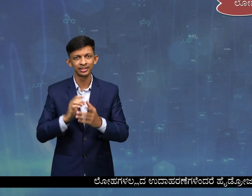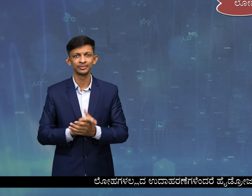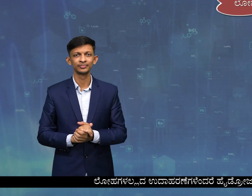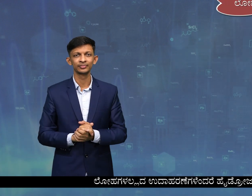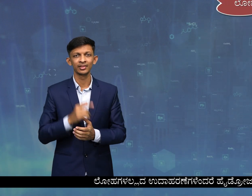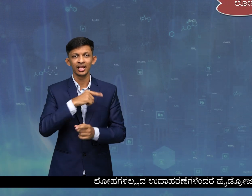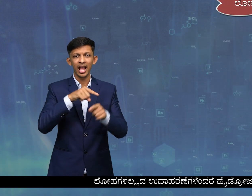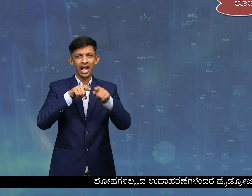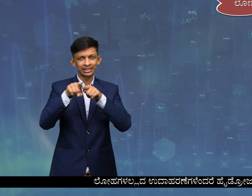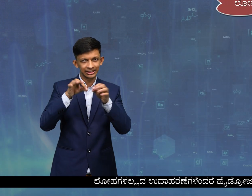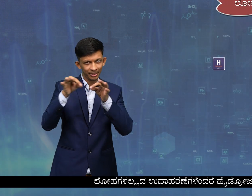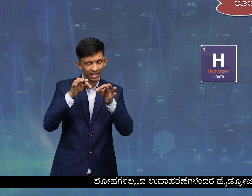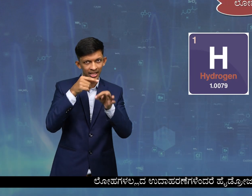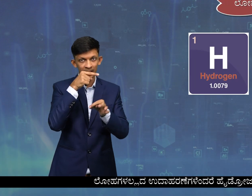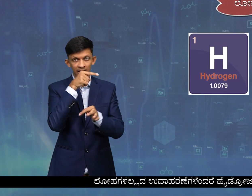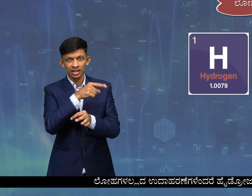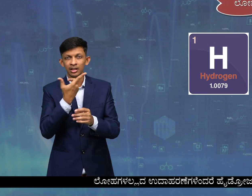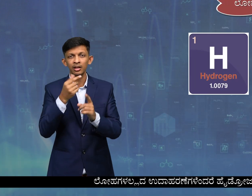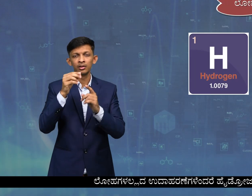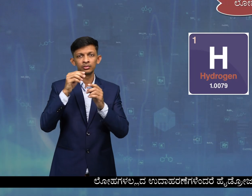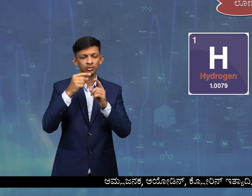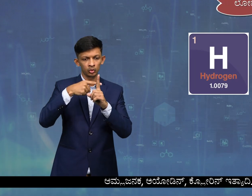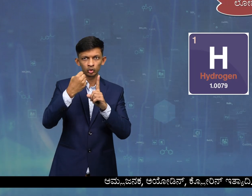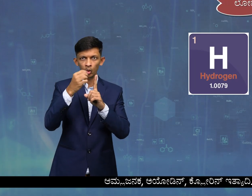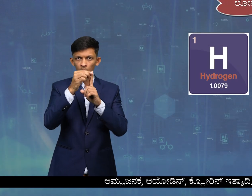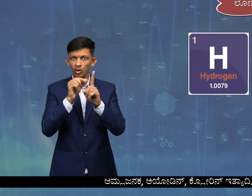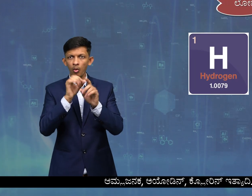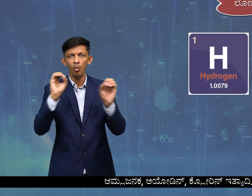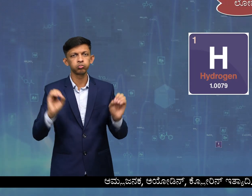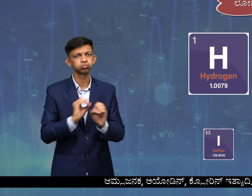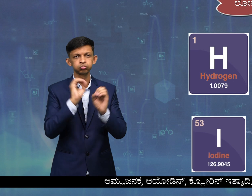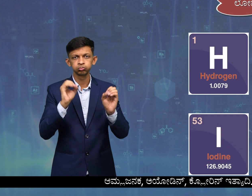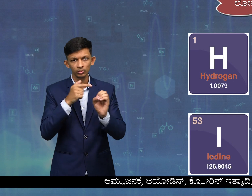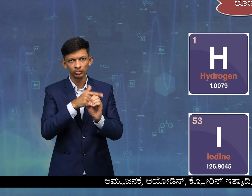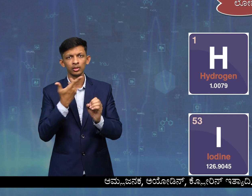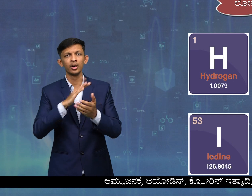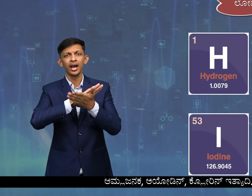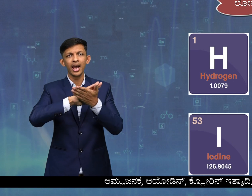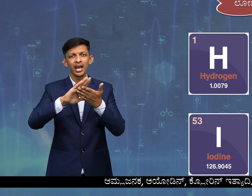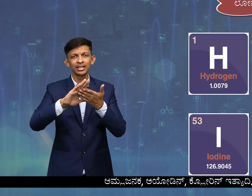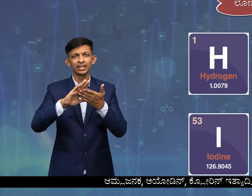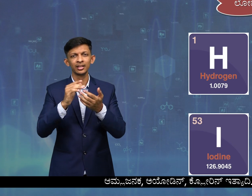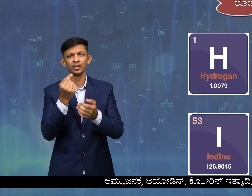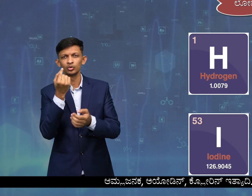ಲೋಹಗಳಲ್ಲದ ಉದಾಹರಣೆಗಳೆಂದರೆ ಹೈಡ್ರೋಜನ್, ಆಮ್ಲಜನಕ, ಅಯೋಡಿನ್, ಕ್ಲೋರಿನ್ ಇತ್ಯಾದಿ.